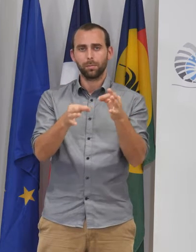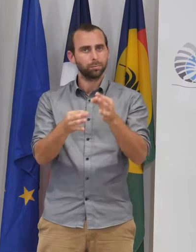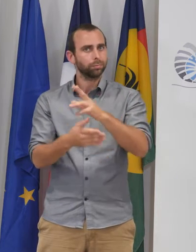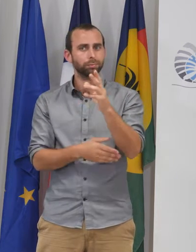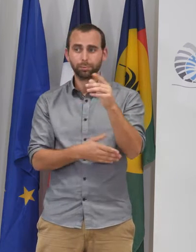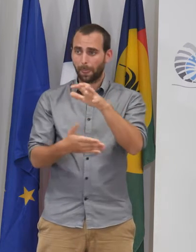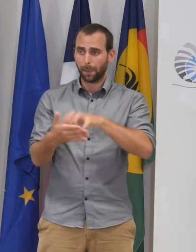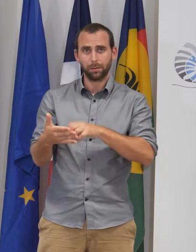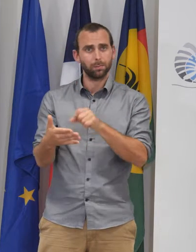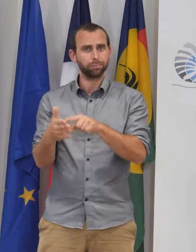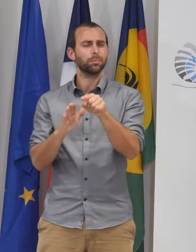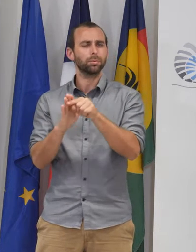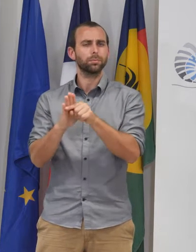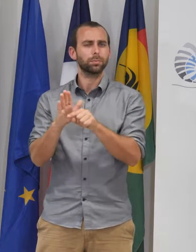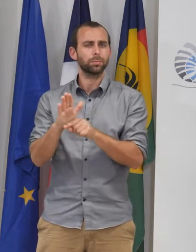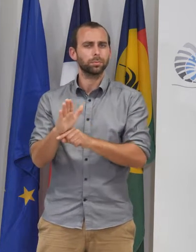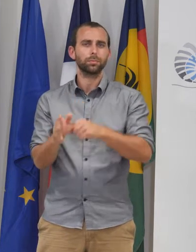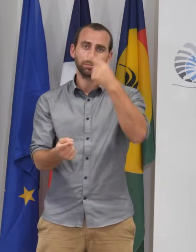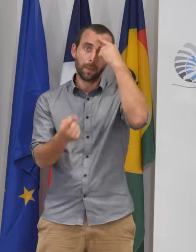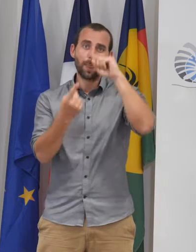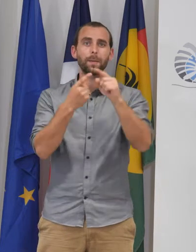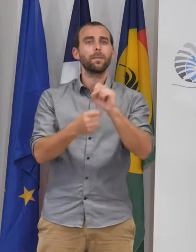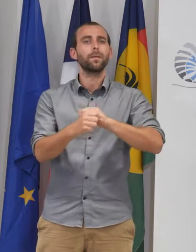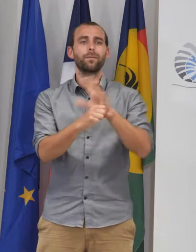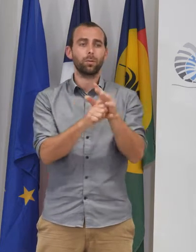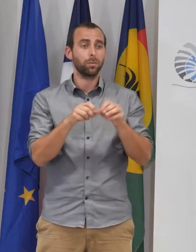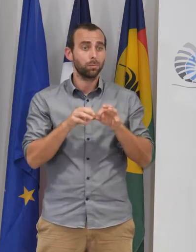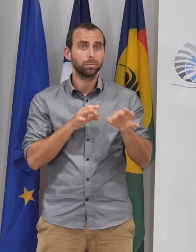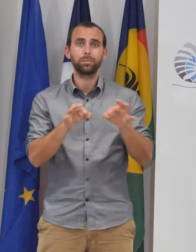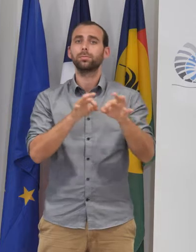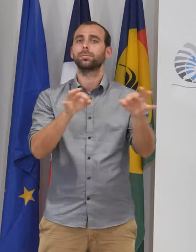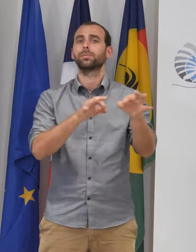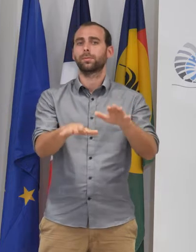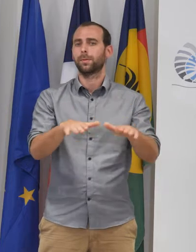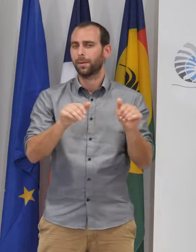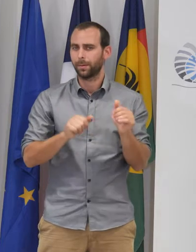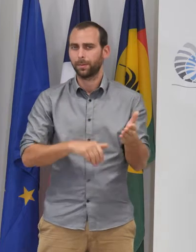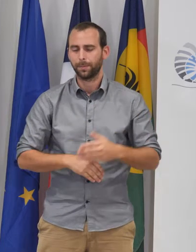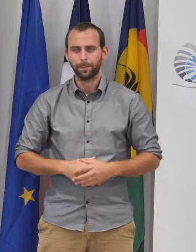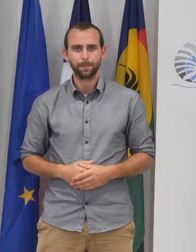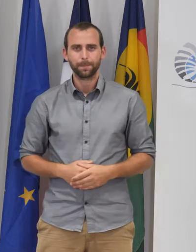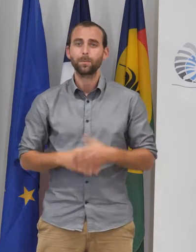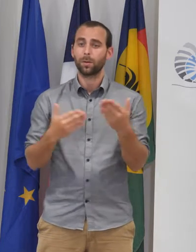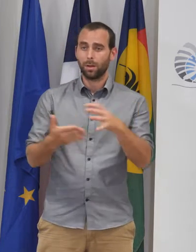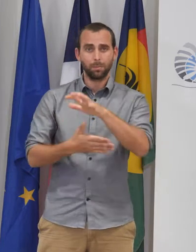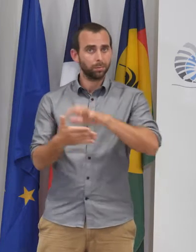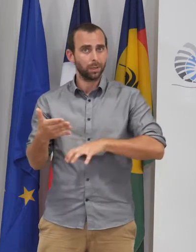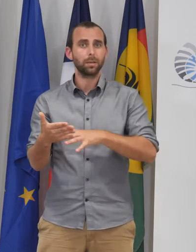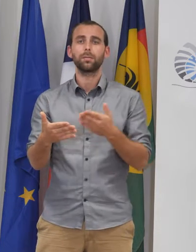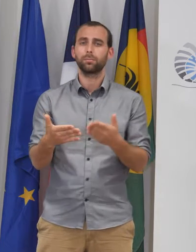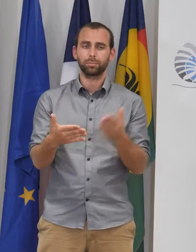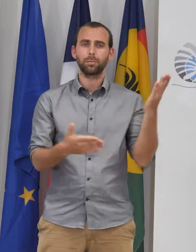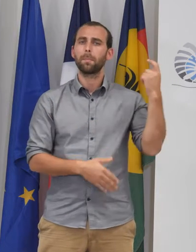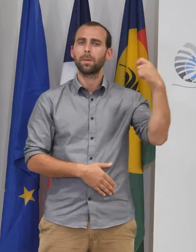portait diverses mesures relatives à la propagation du virus à l'intérieur du pays. Cet arrêté a été signé conjointement